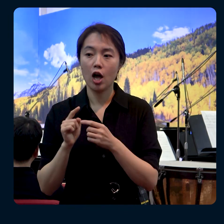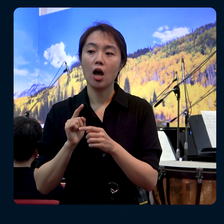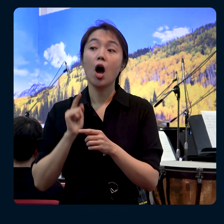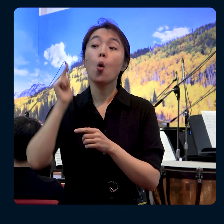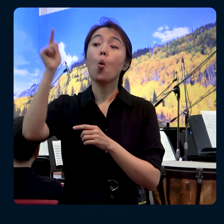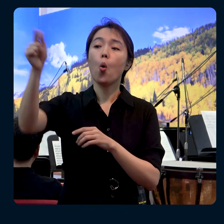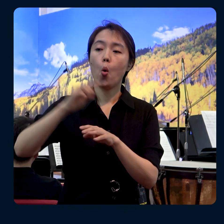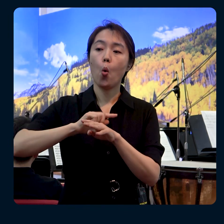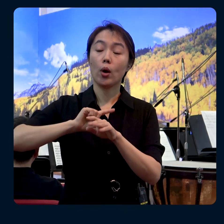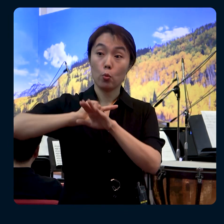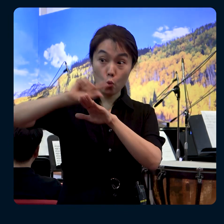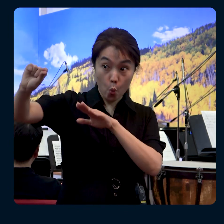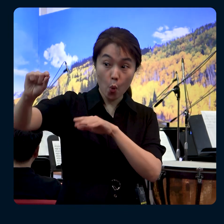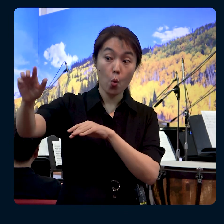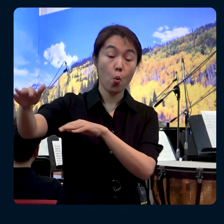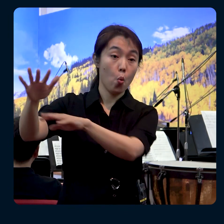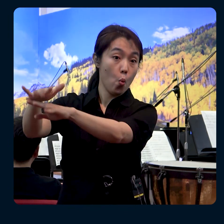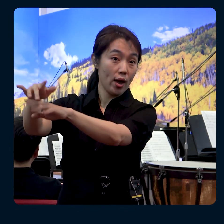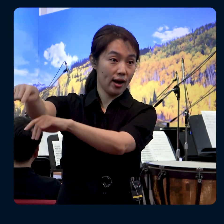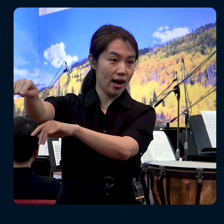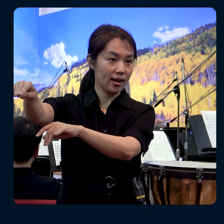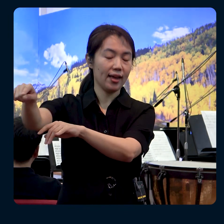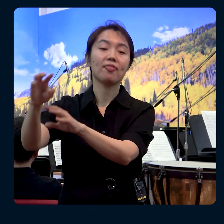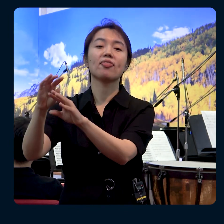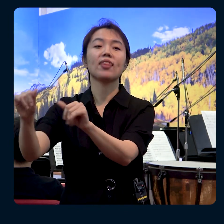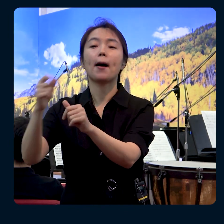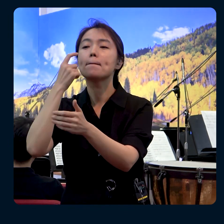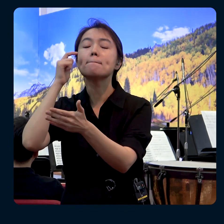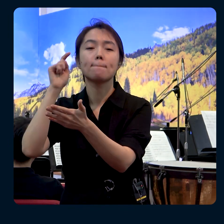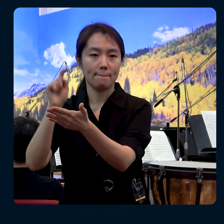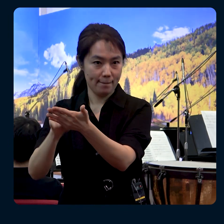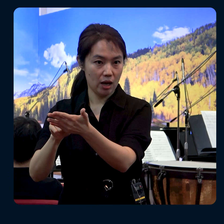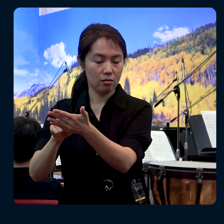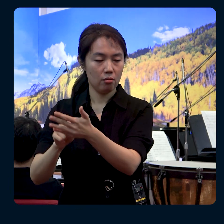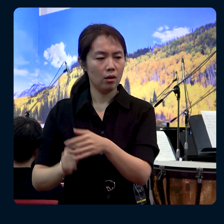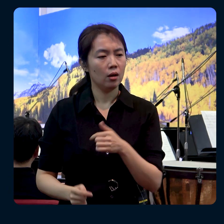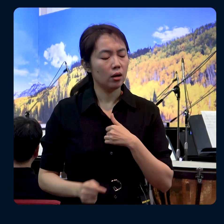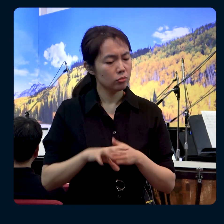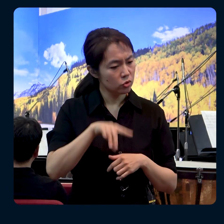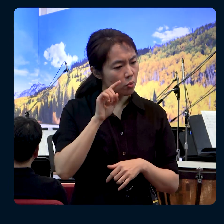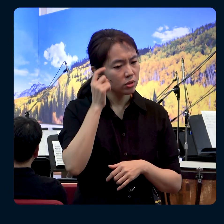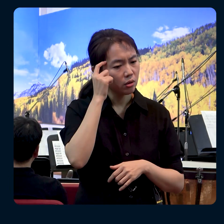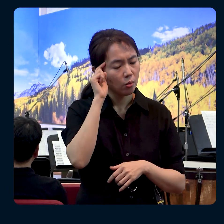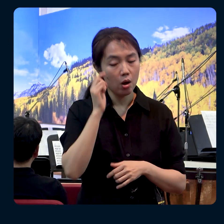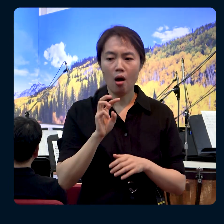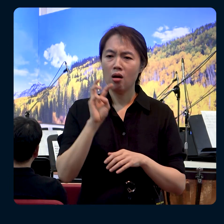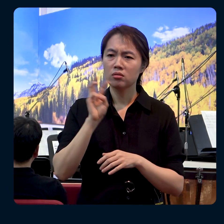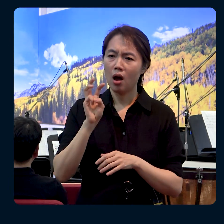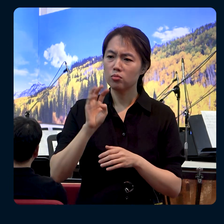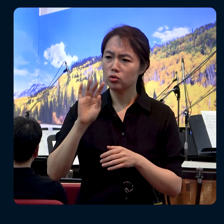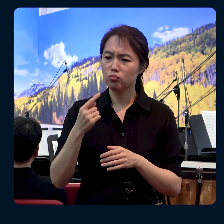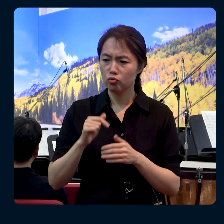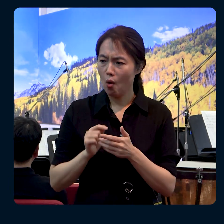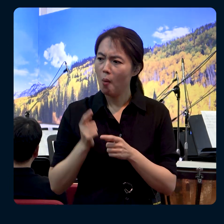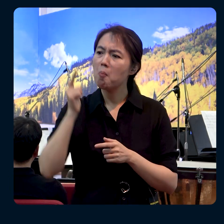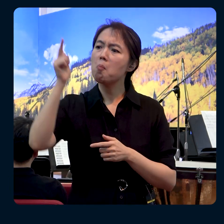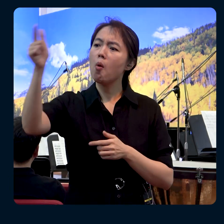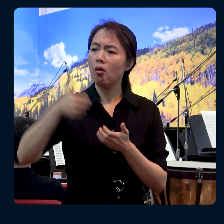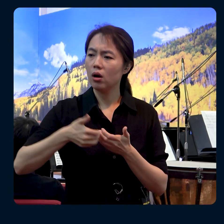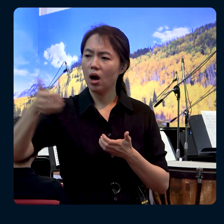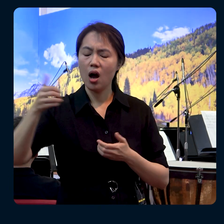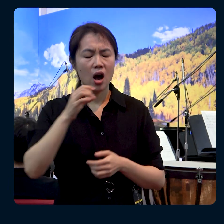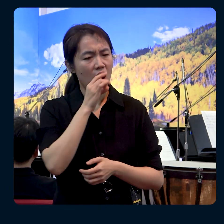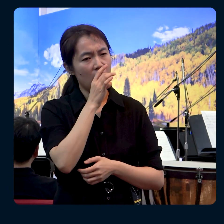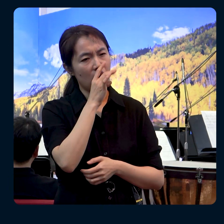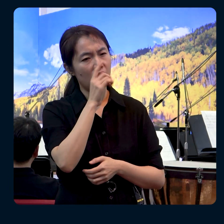외곽에 넓은 땅이 나왔어요. 처음에는 저는 30분 이상을 어떻게 옮깁니까 교회를. 그래서